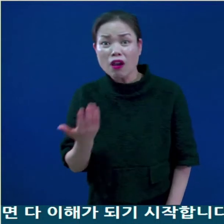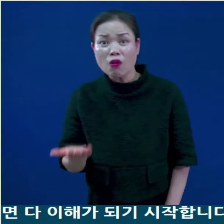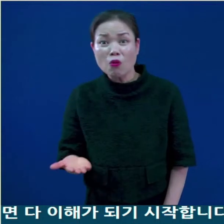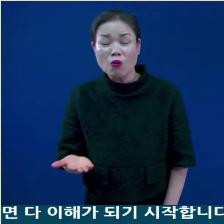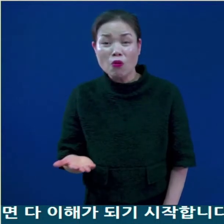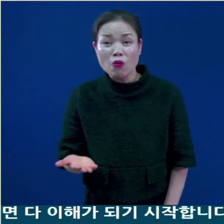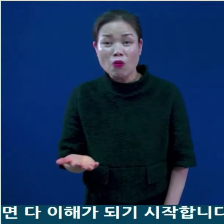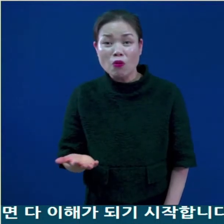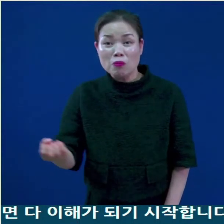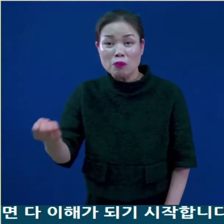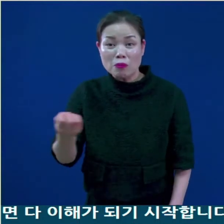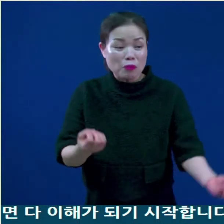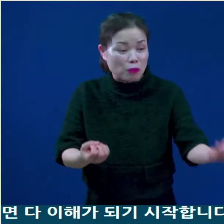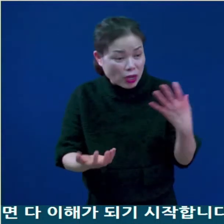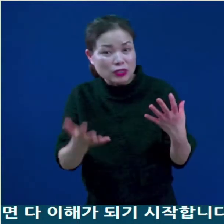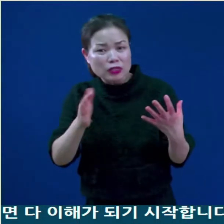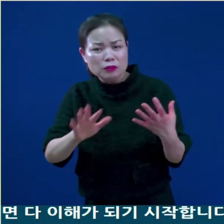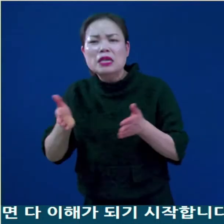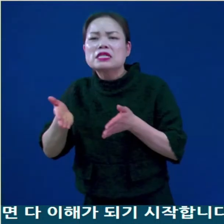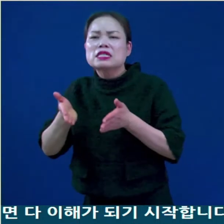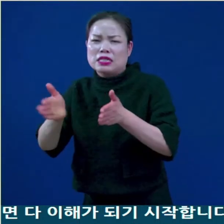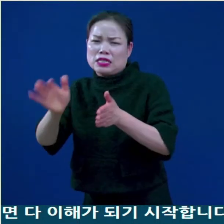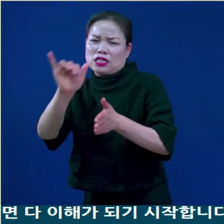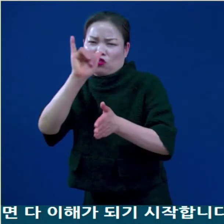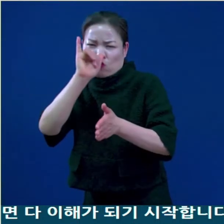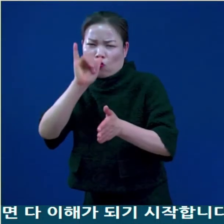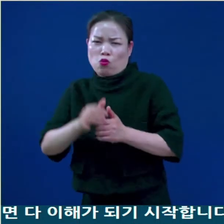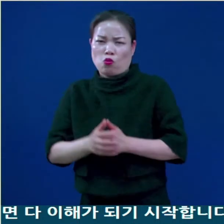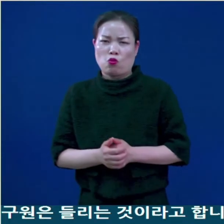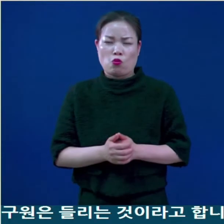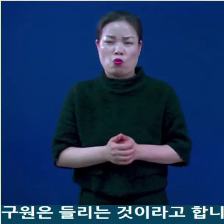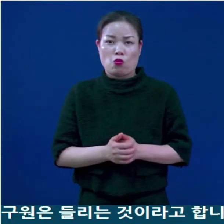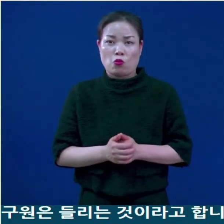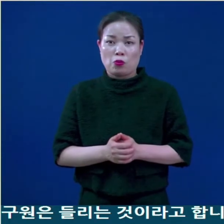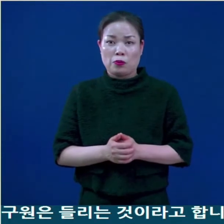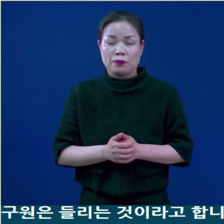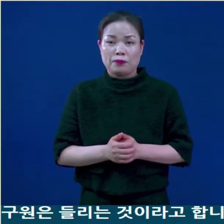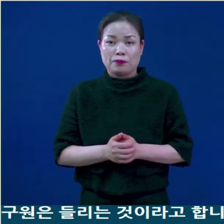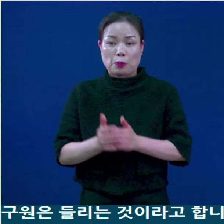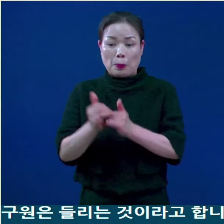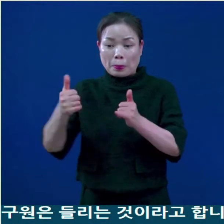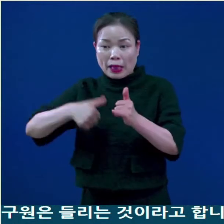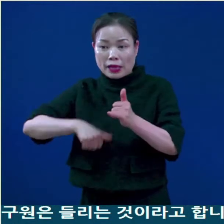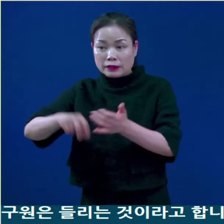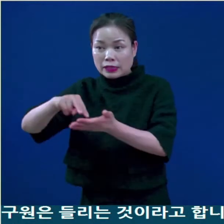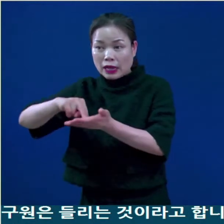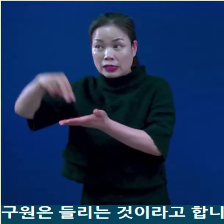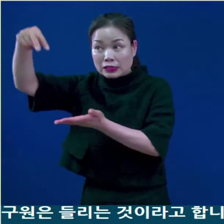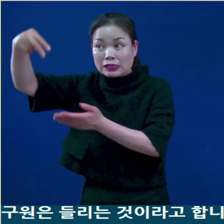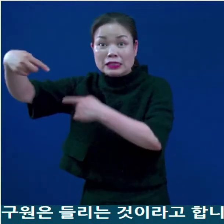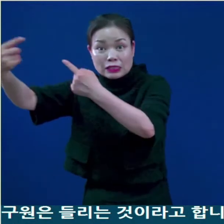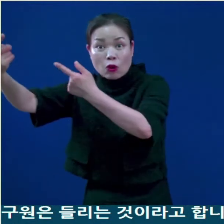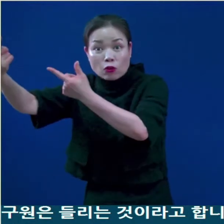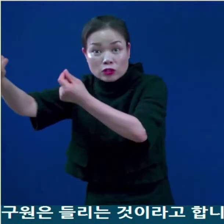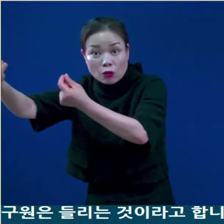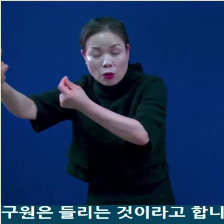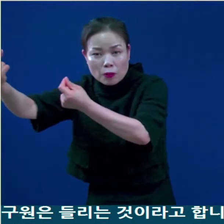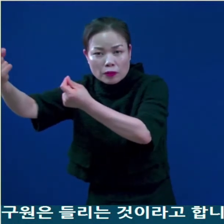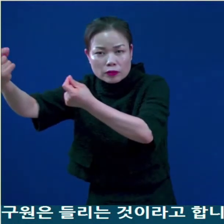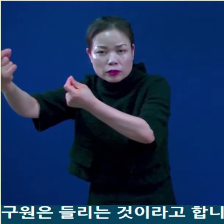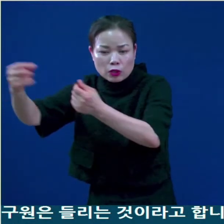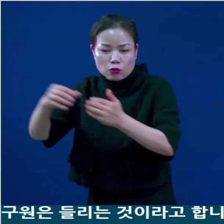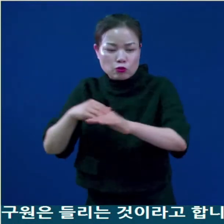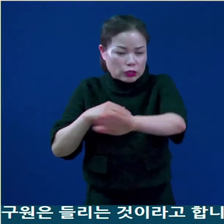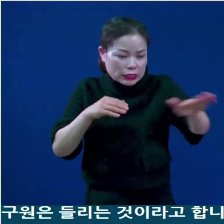묻는 거죠. 근데 길이 있다는 거예요. 인자가 들려온 것처럼 들려온 다음에